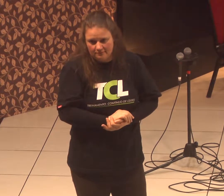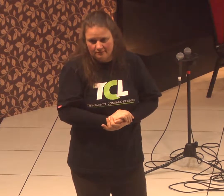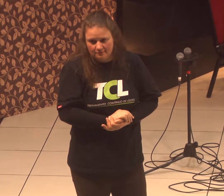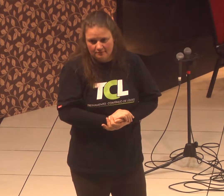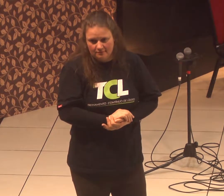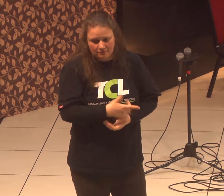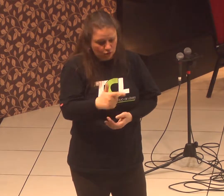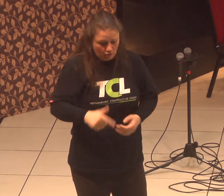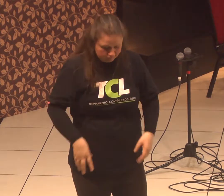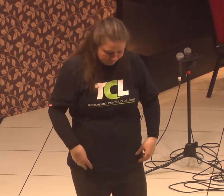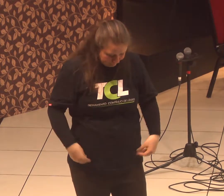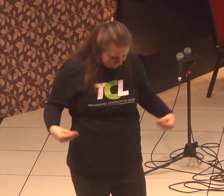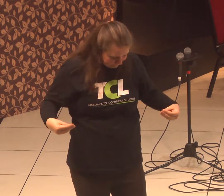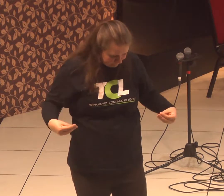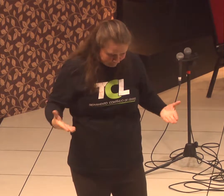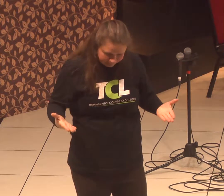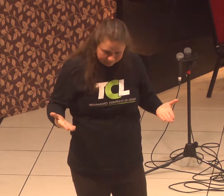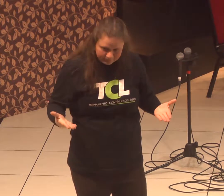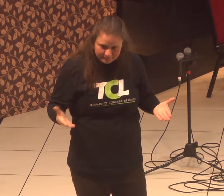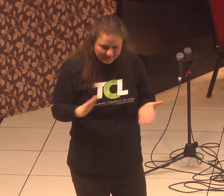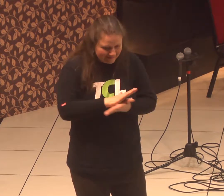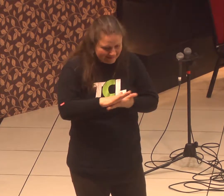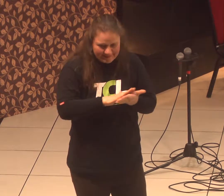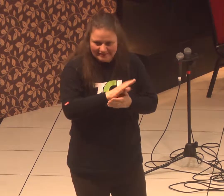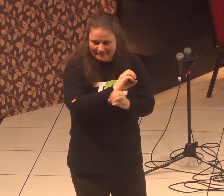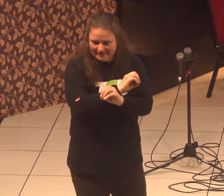duros. Né?